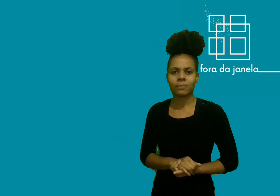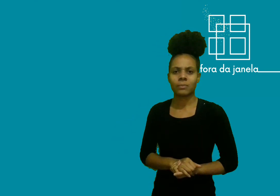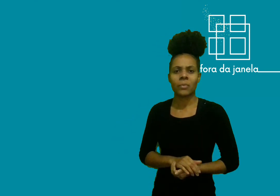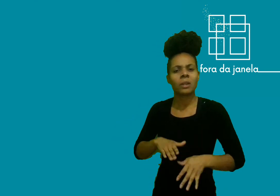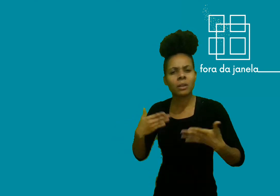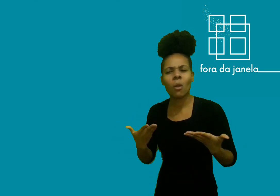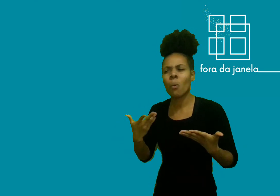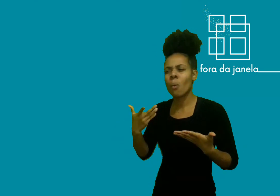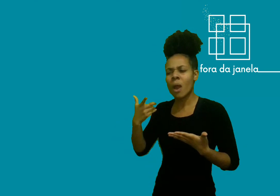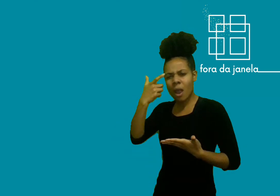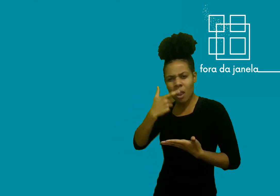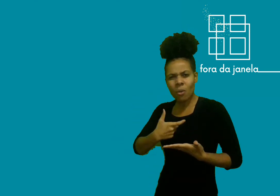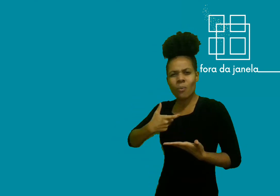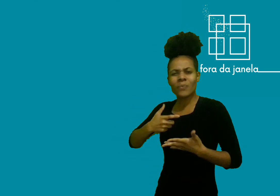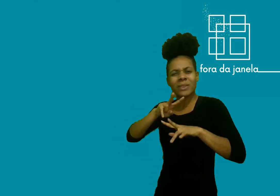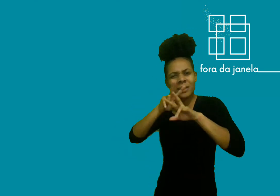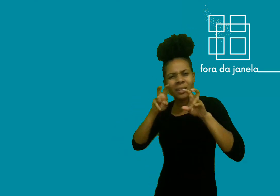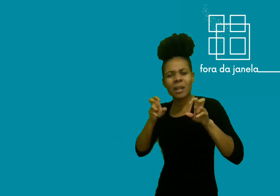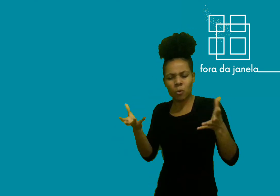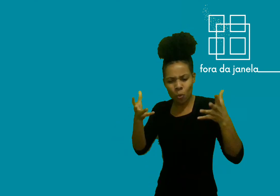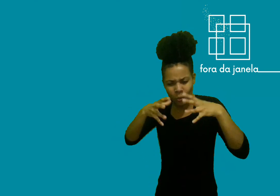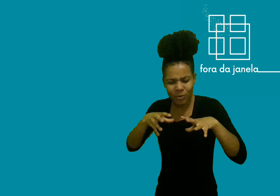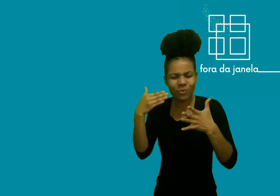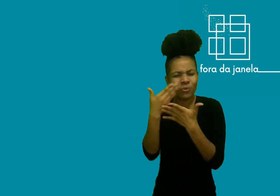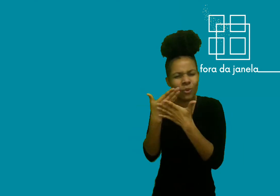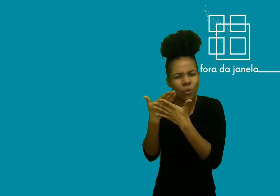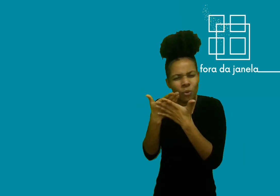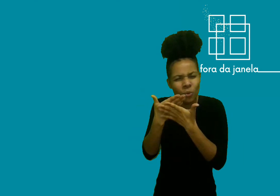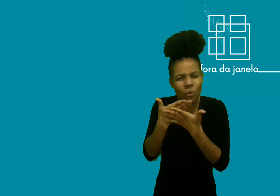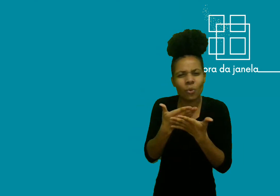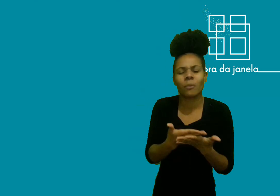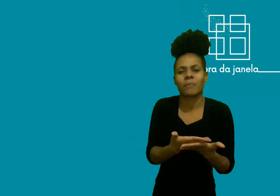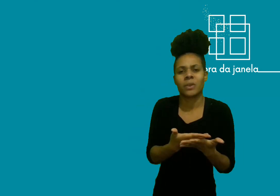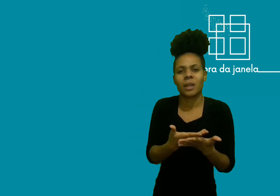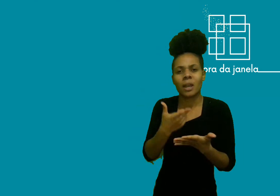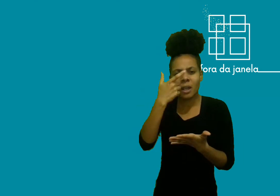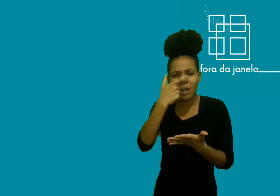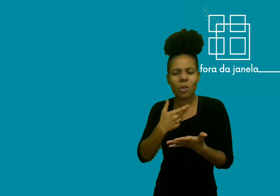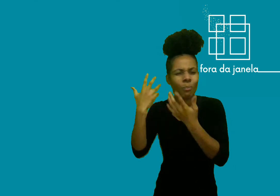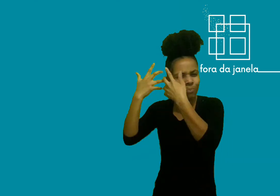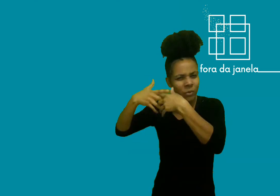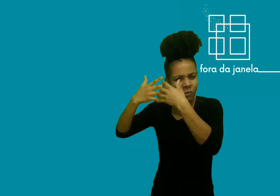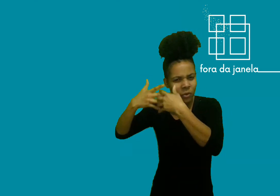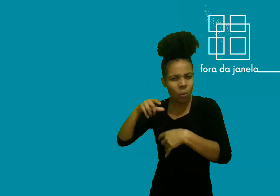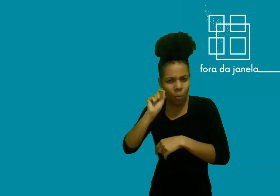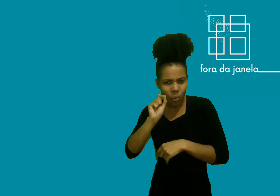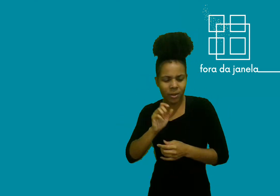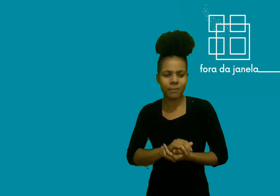invenção da sociedade, isso aí não existe. Não existe o que é normal, o que é anormal. Nós somos todos sujeitos, participantes de